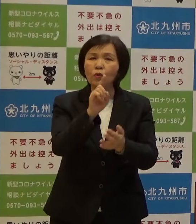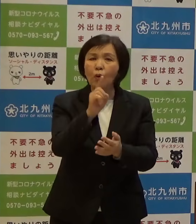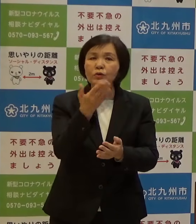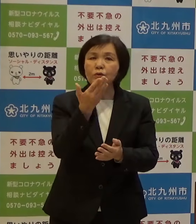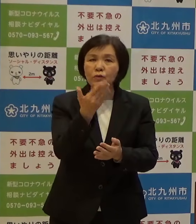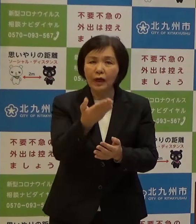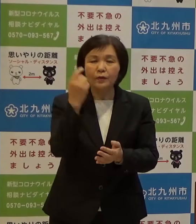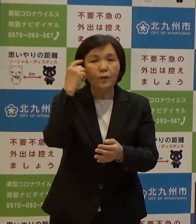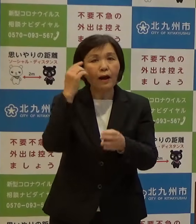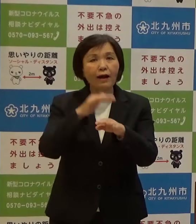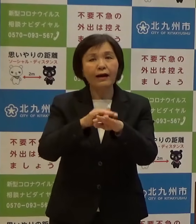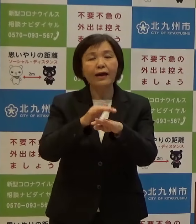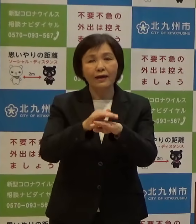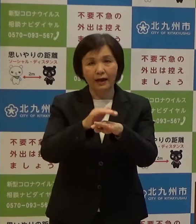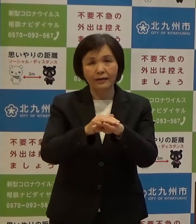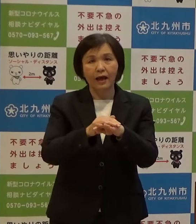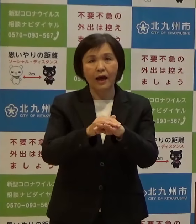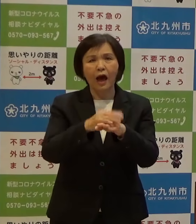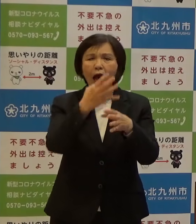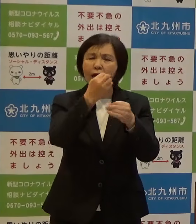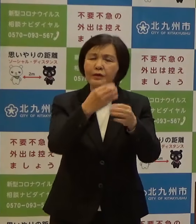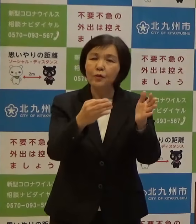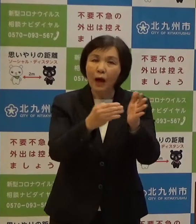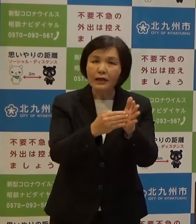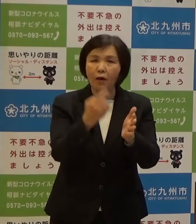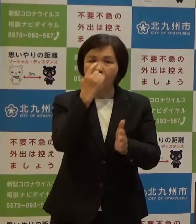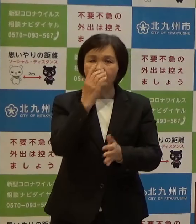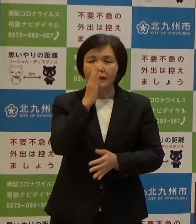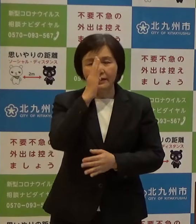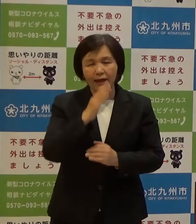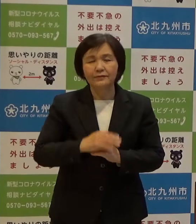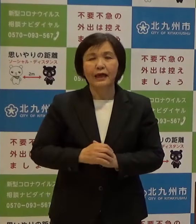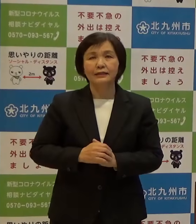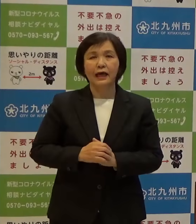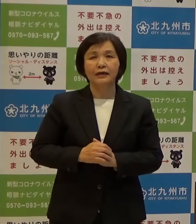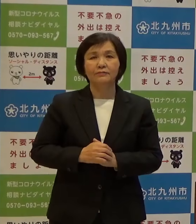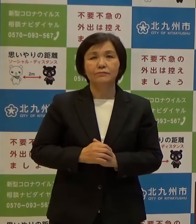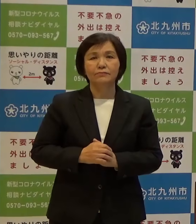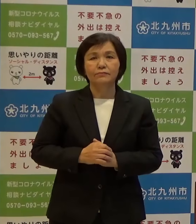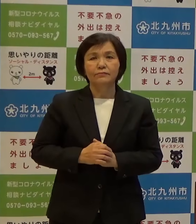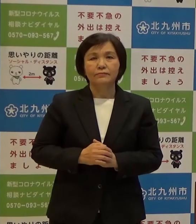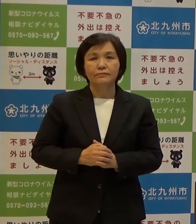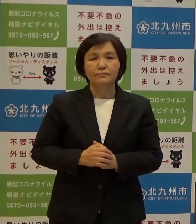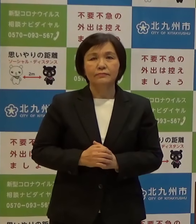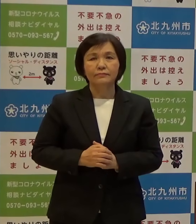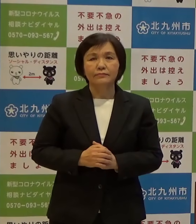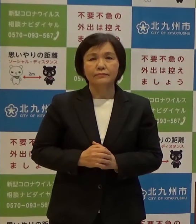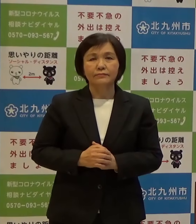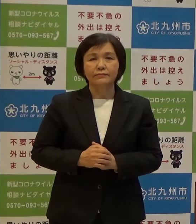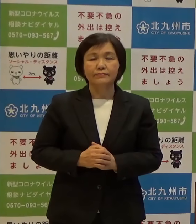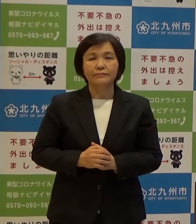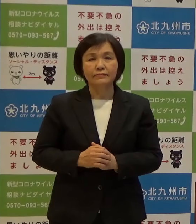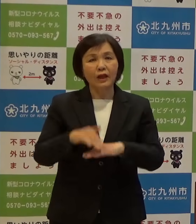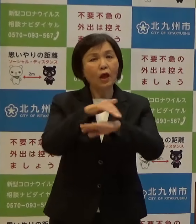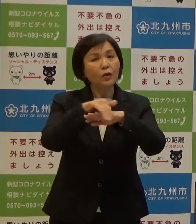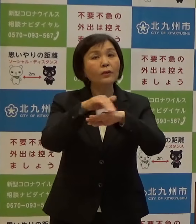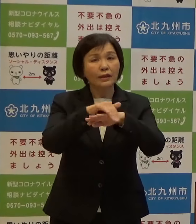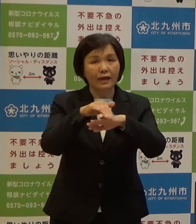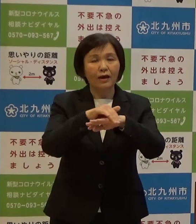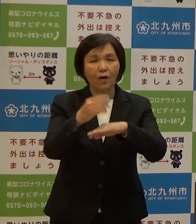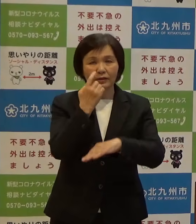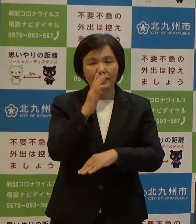いつまでに今その市が先に決めたりだったりとか、いつまでにご判断されるのかという予定があればよろし